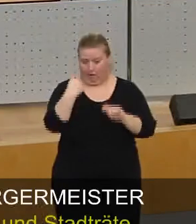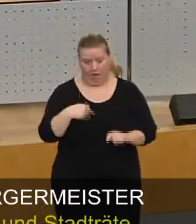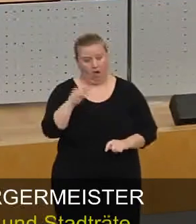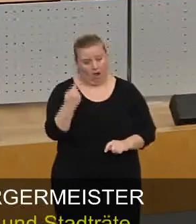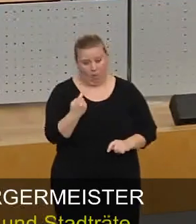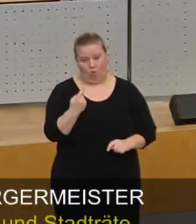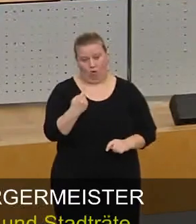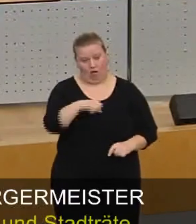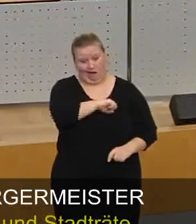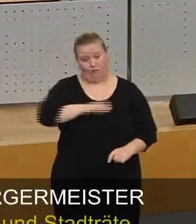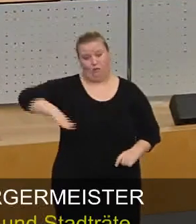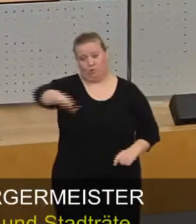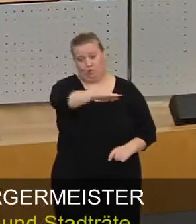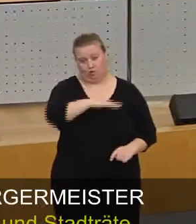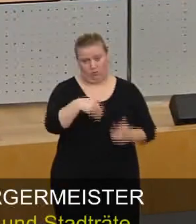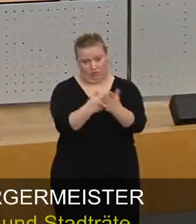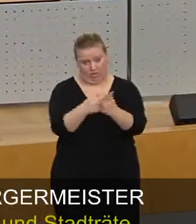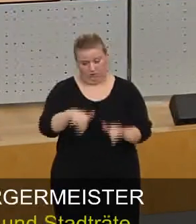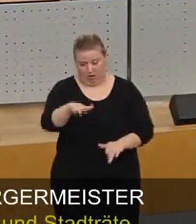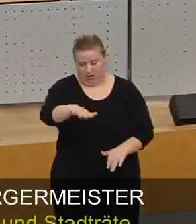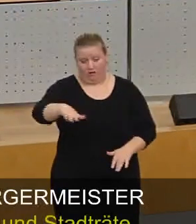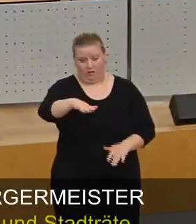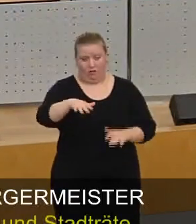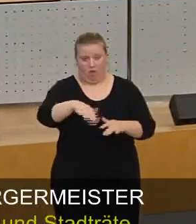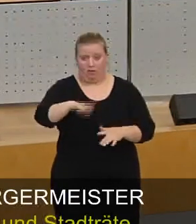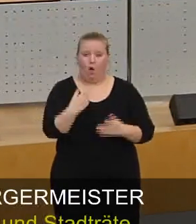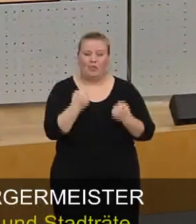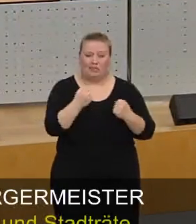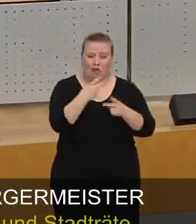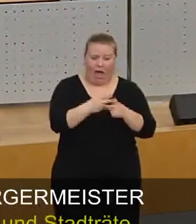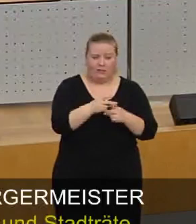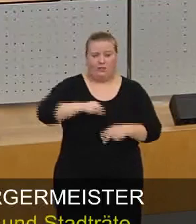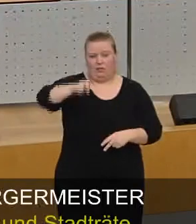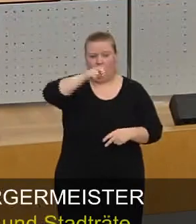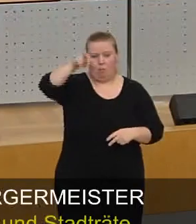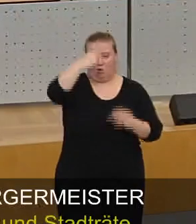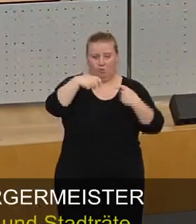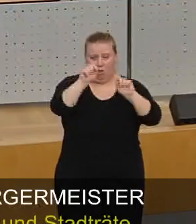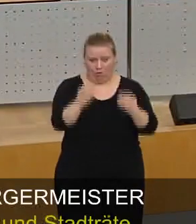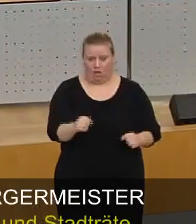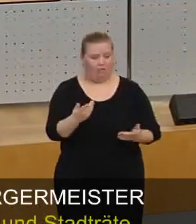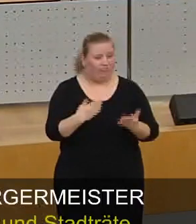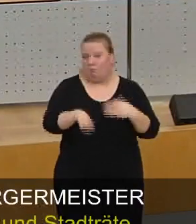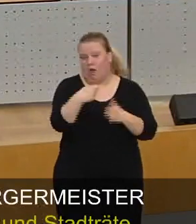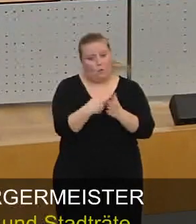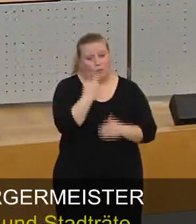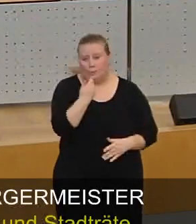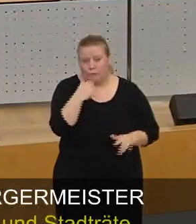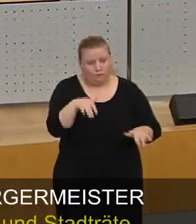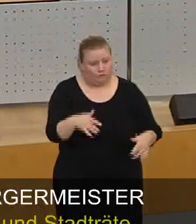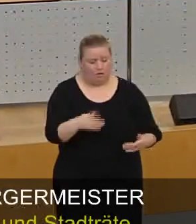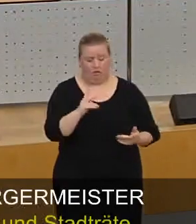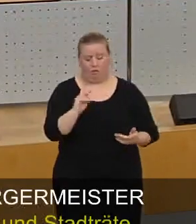die Aufstellfläche auf eigenem Grundstück nachweisen. Er könnte ein Sicherheitstreppenhaus bauen, das kostet auch nicht so viel mehr. Und er könnte